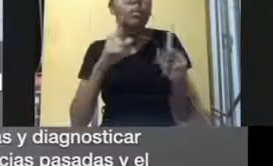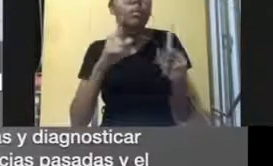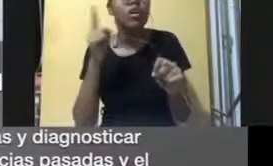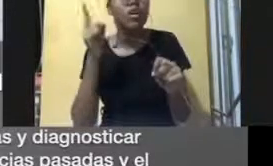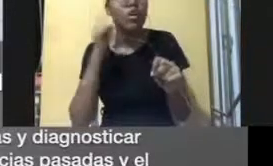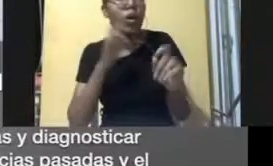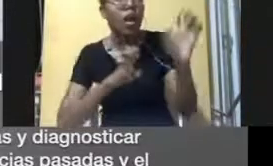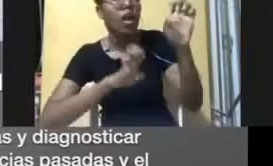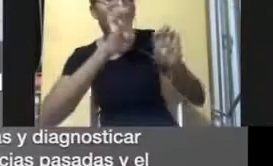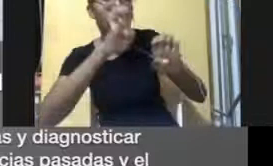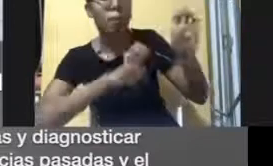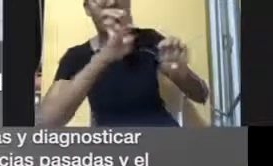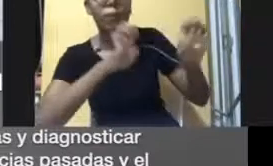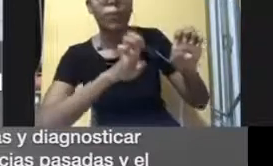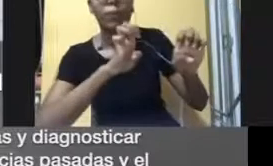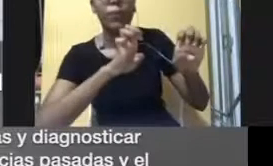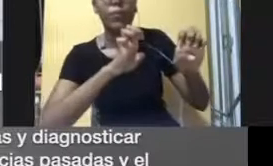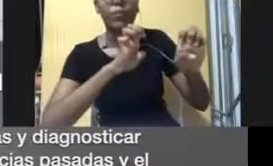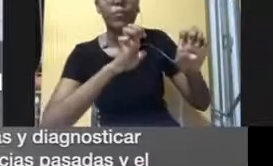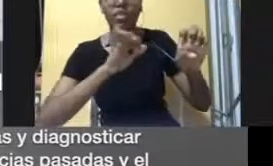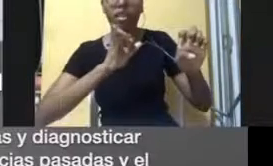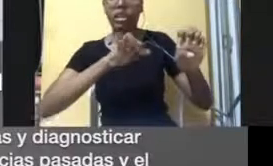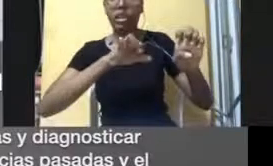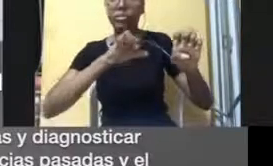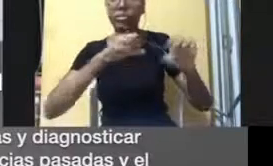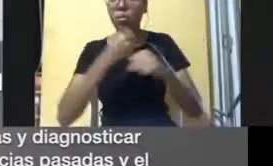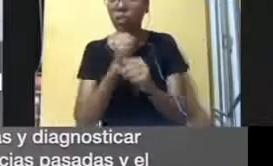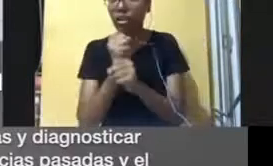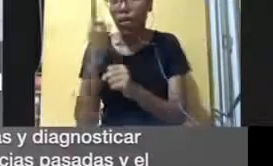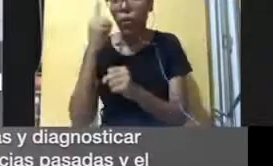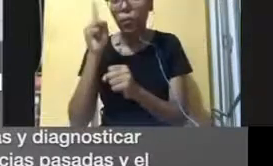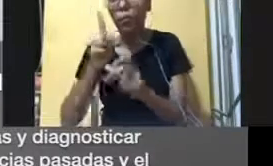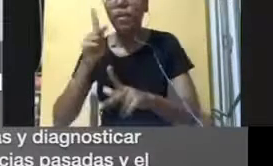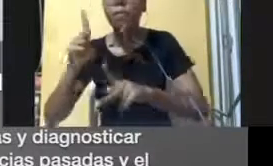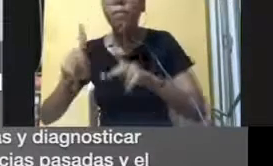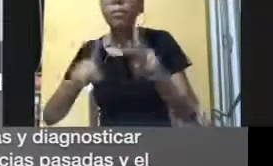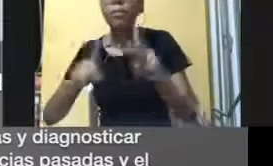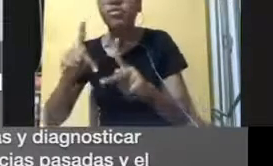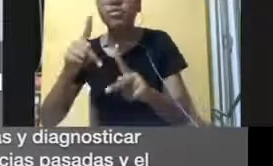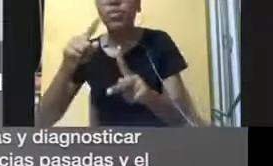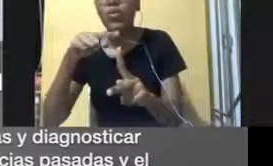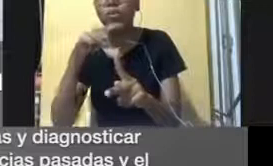consultantes o pacientes sordos nos va a hacer diagnósticos erróneos, incorrectos. Como